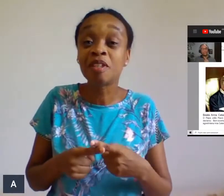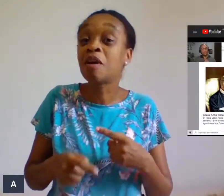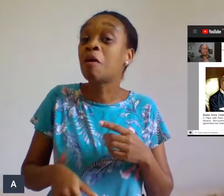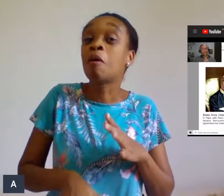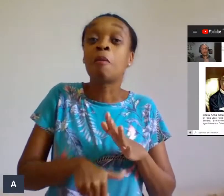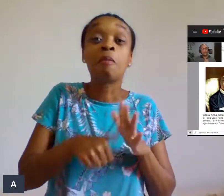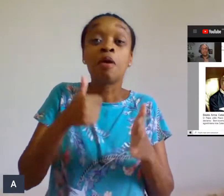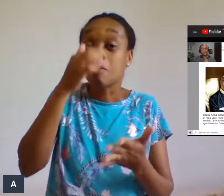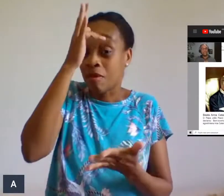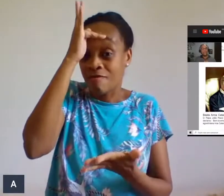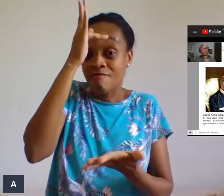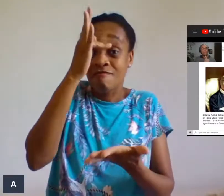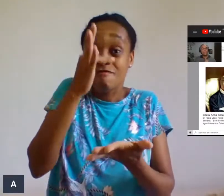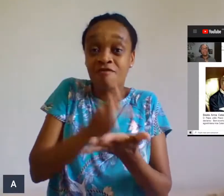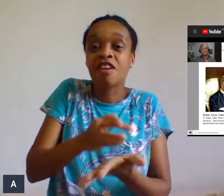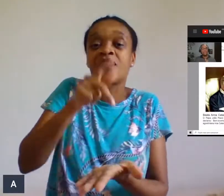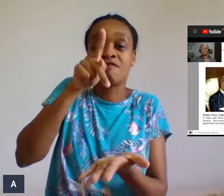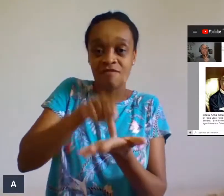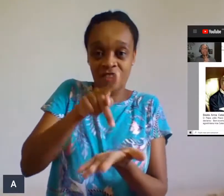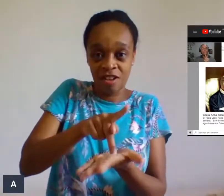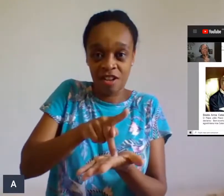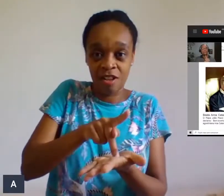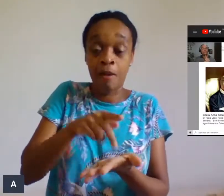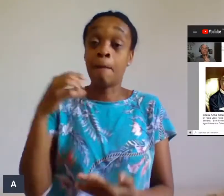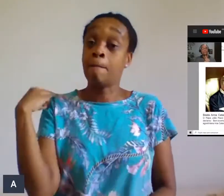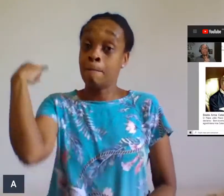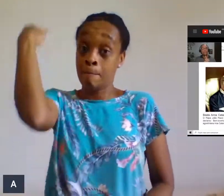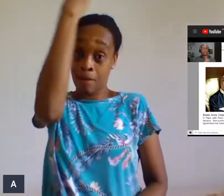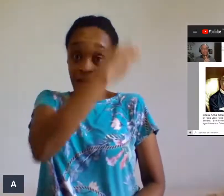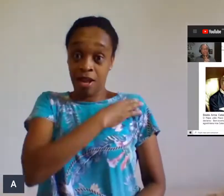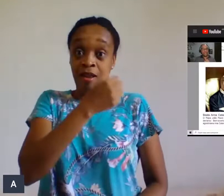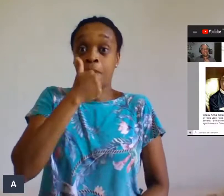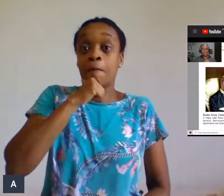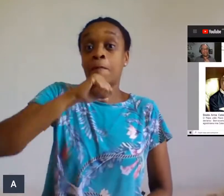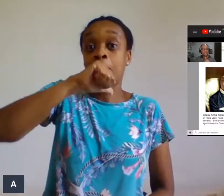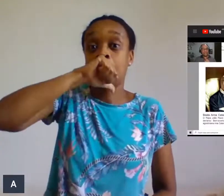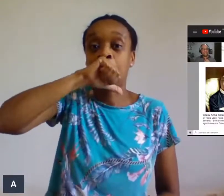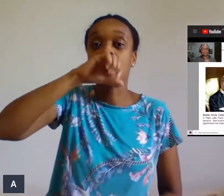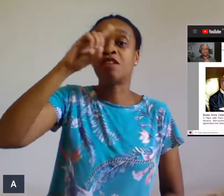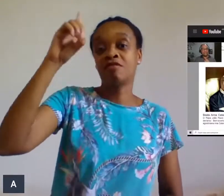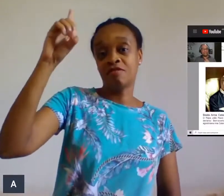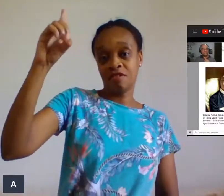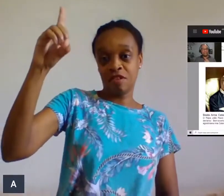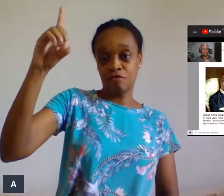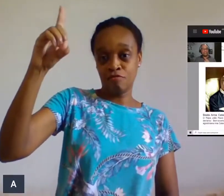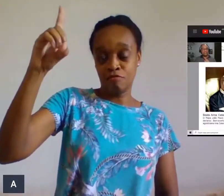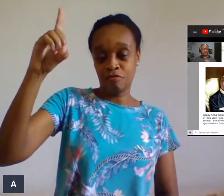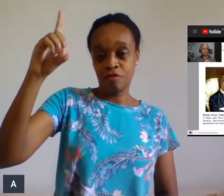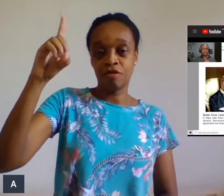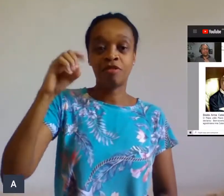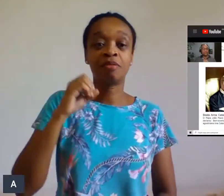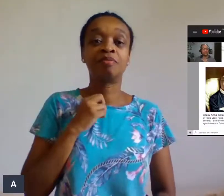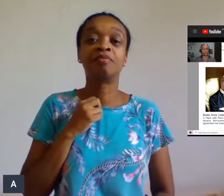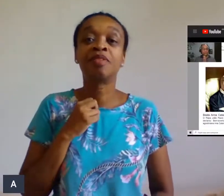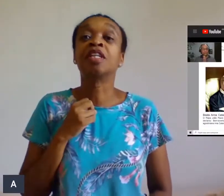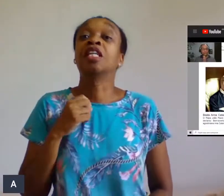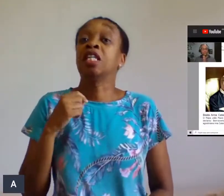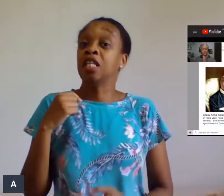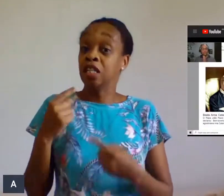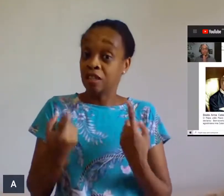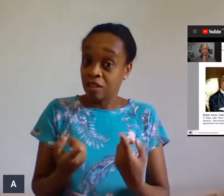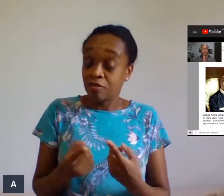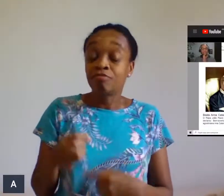dogma. Maria é mãe de Deus. Ana Catarina termina dizendo: vi Nosso